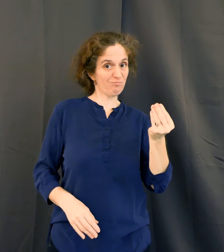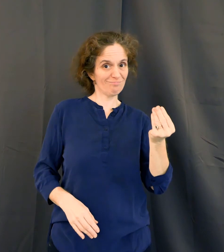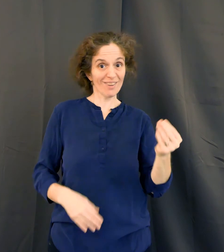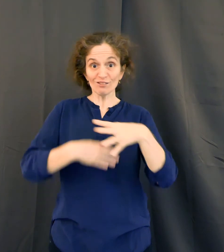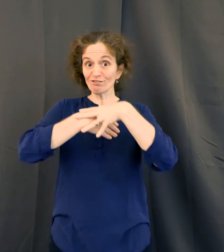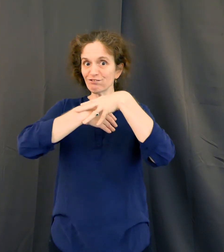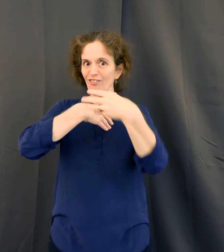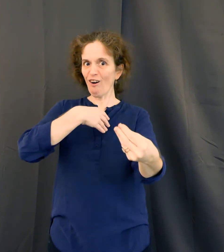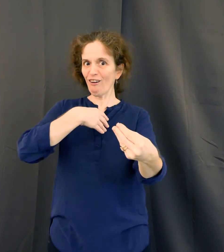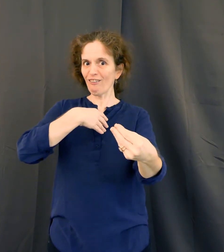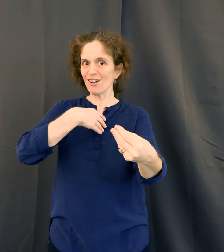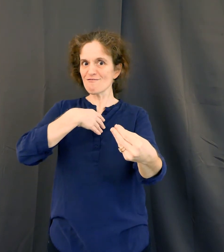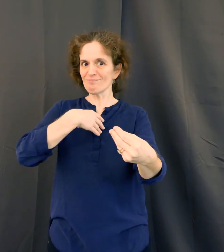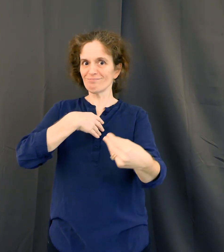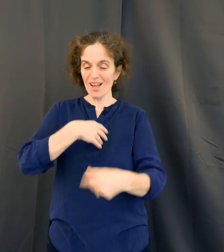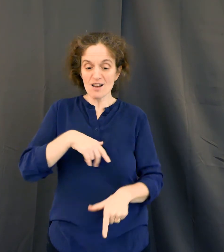enfants s'étaient levés tôt pour sortir.